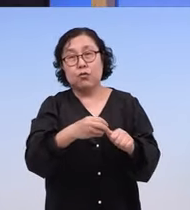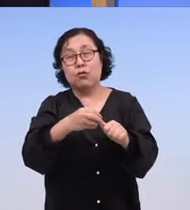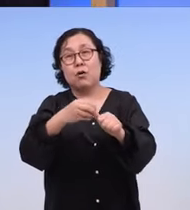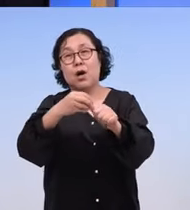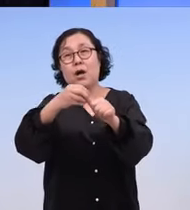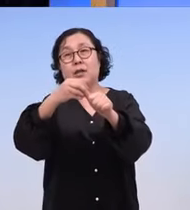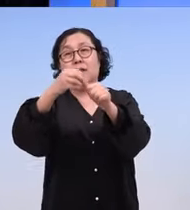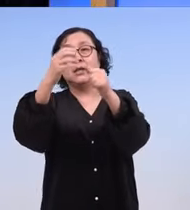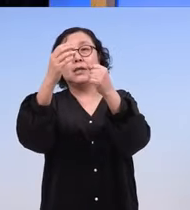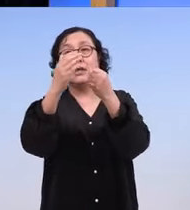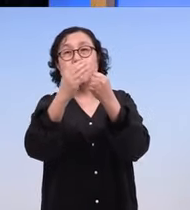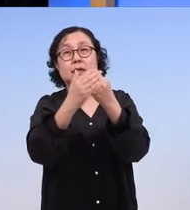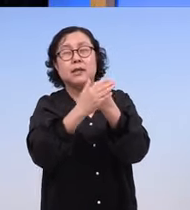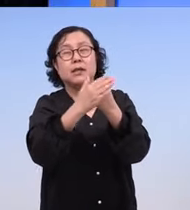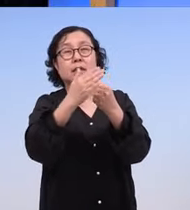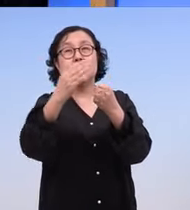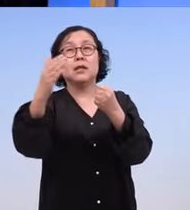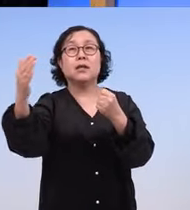나의